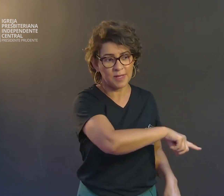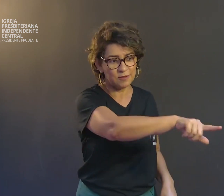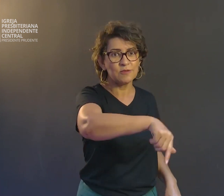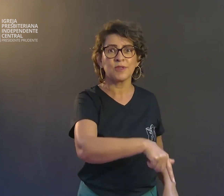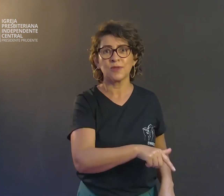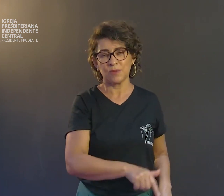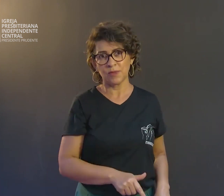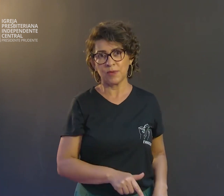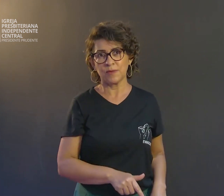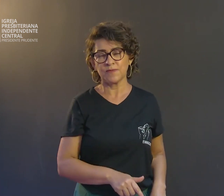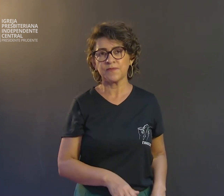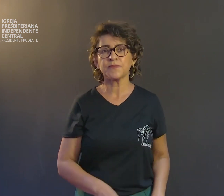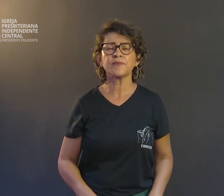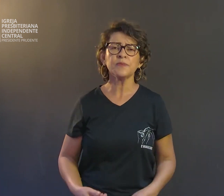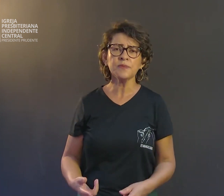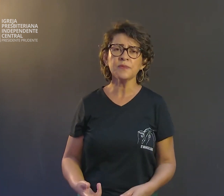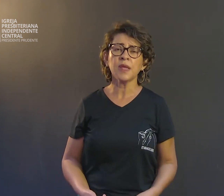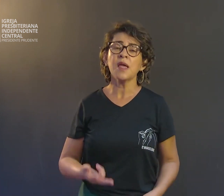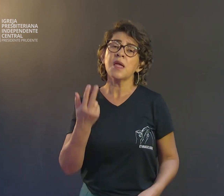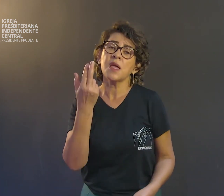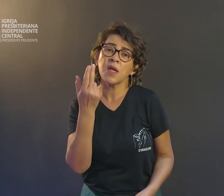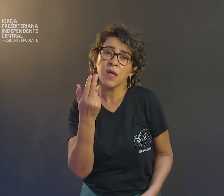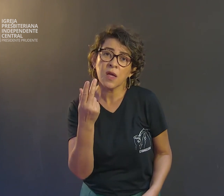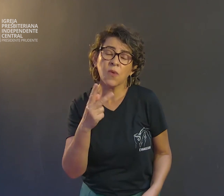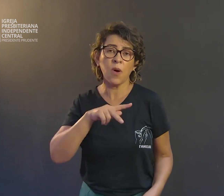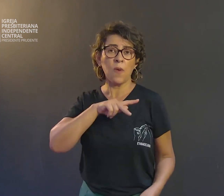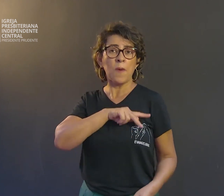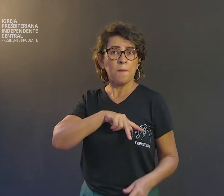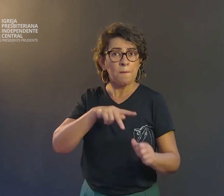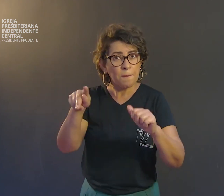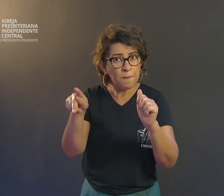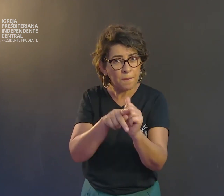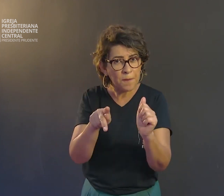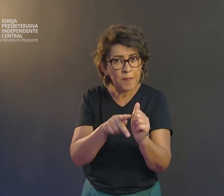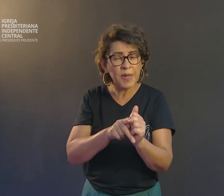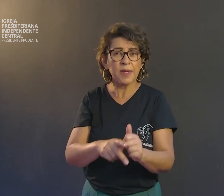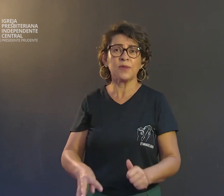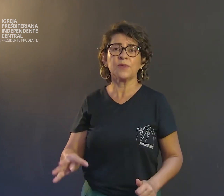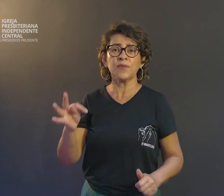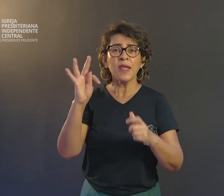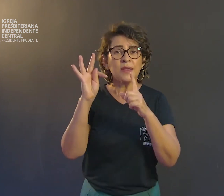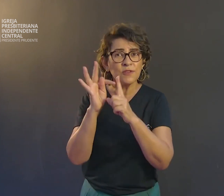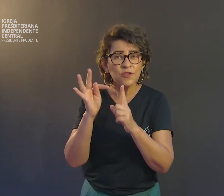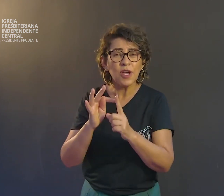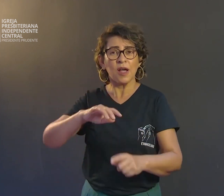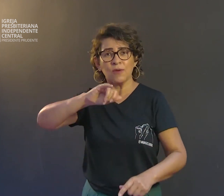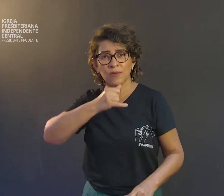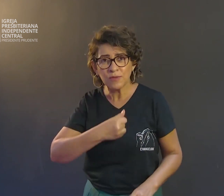Tal como Pedro, Tiago, João e os outros discípulos foram salvos por Cristo